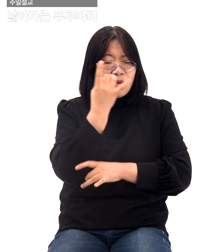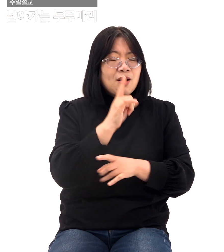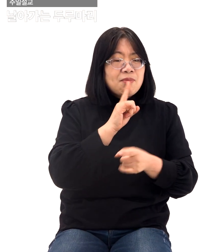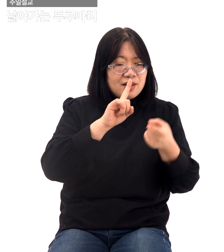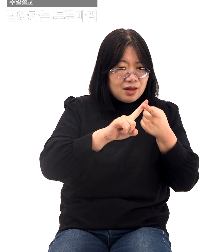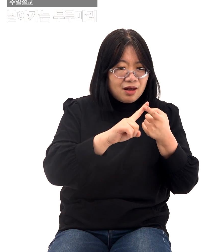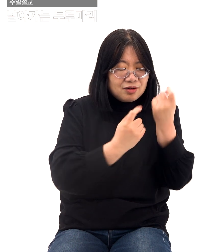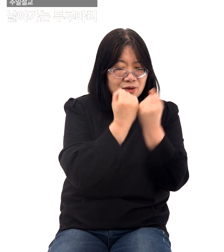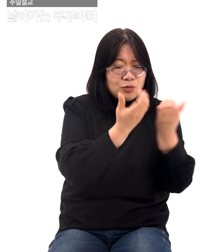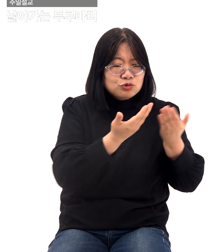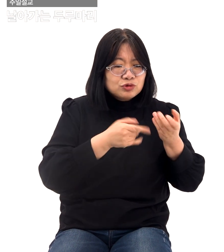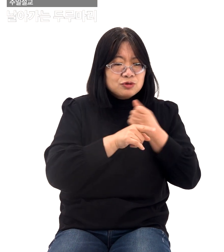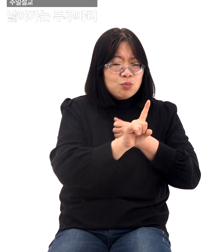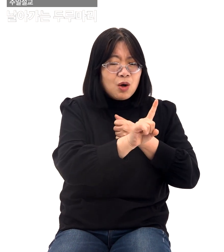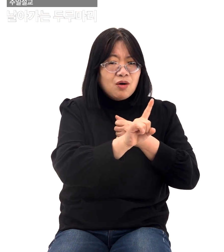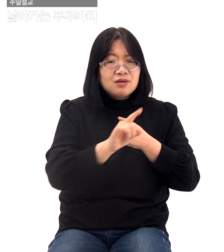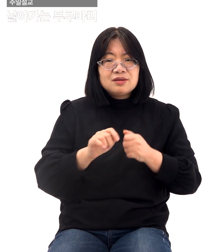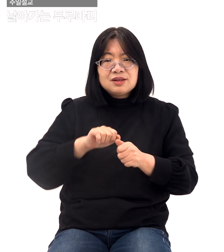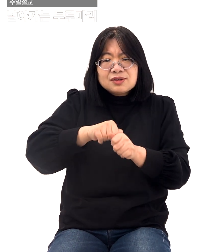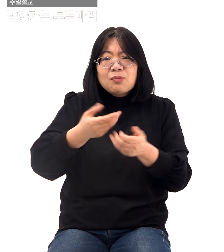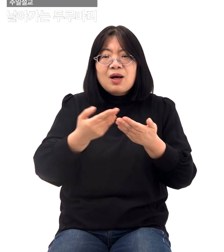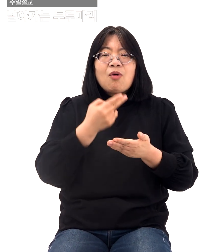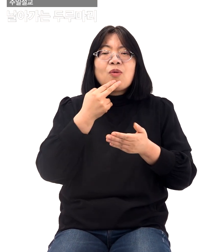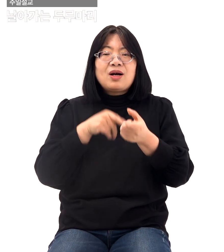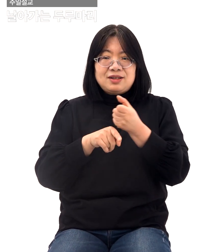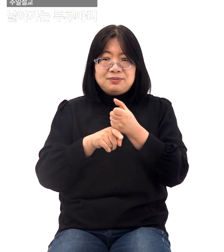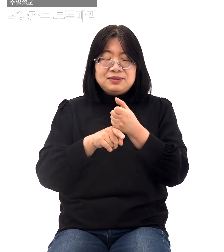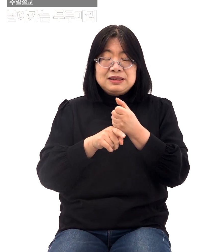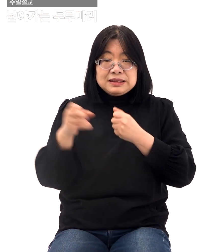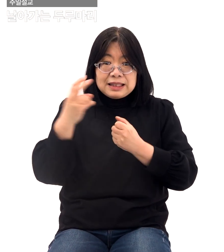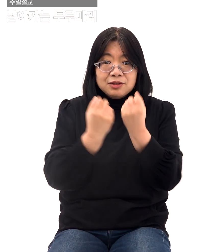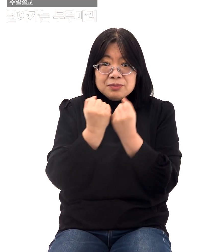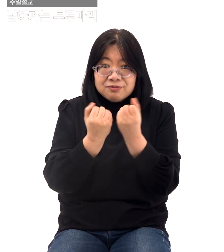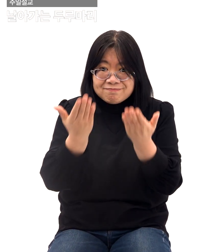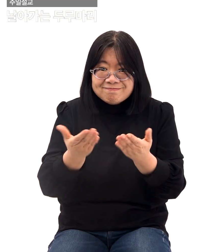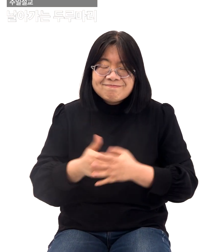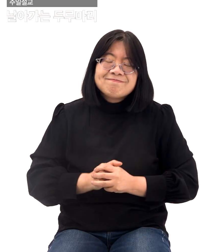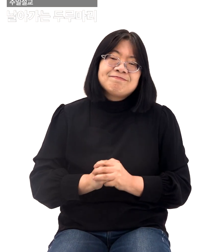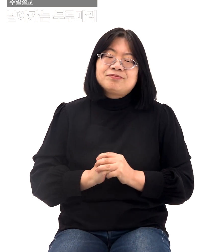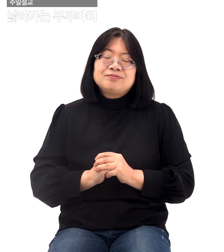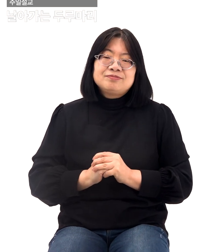근데 이게 처벌을 받지 않고 그 뜻입니다. 이런 얘기예요.